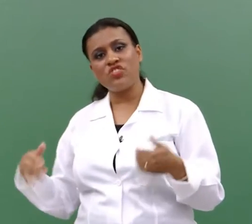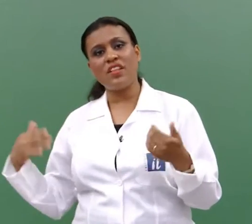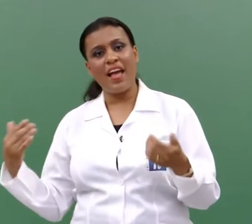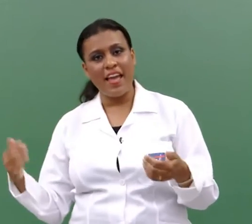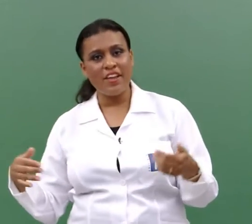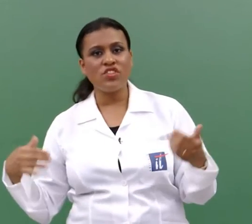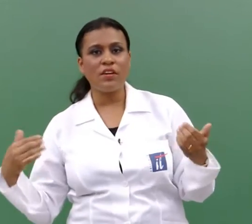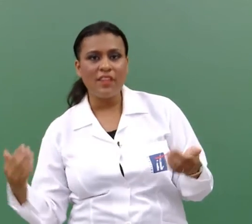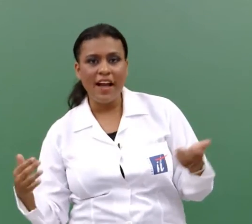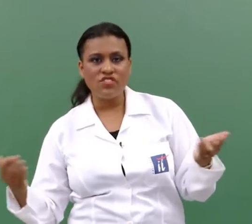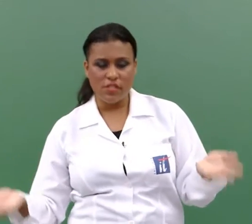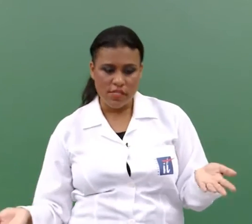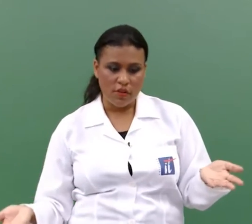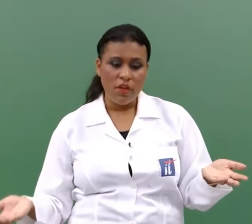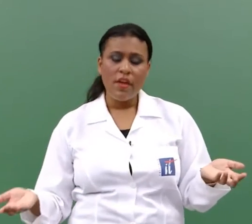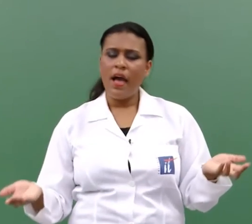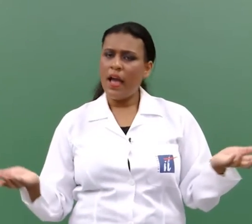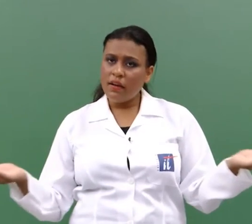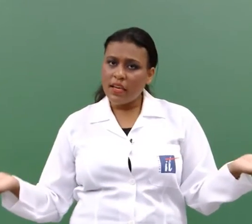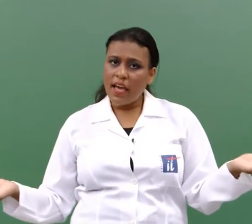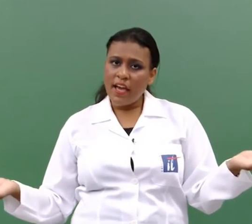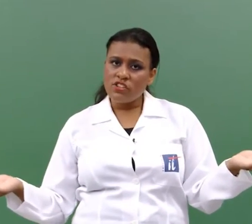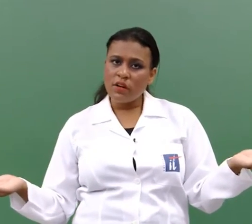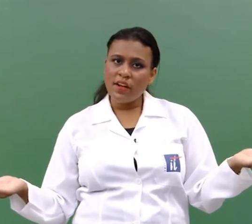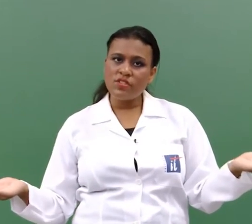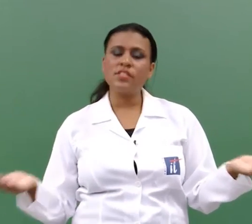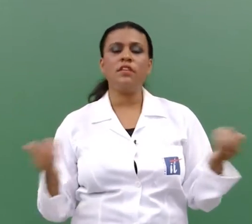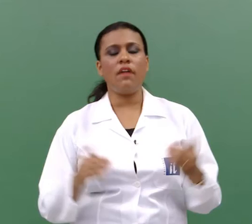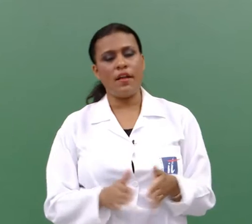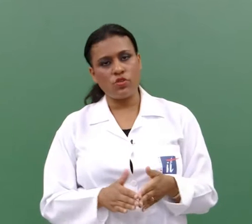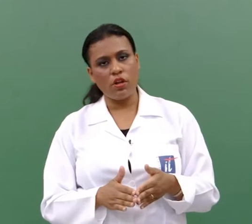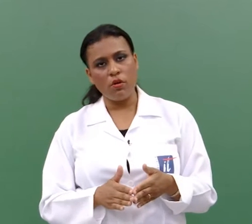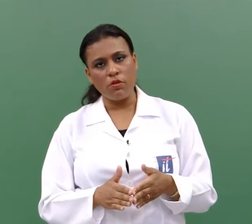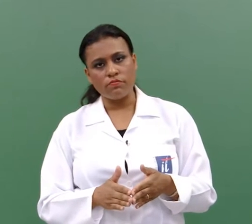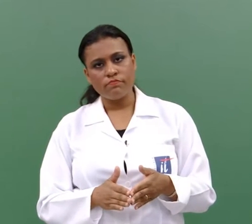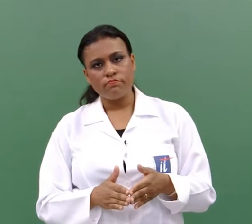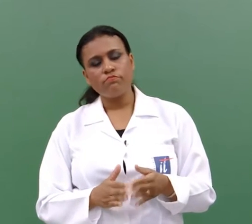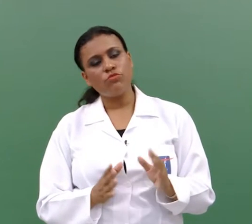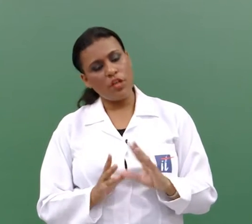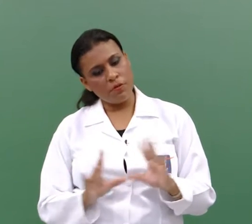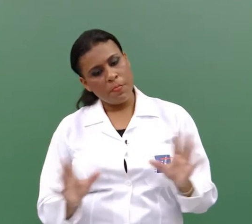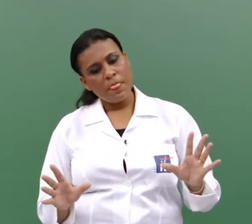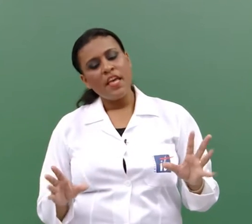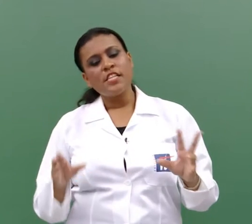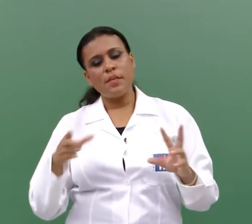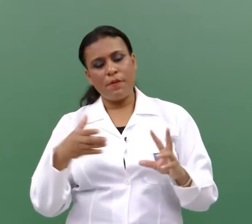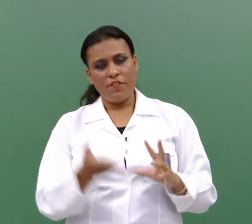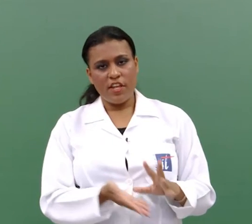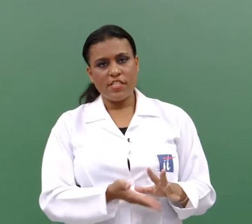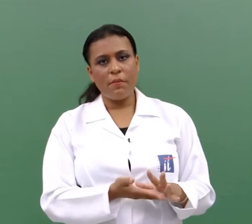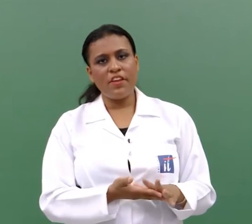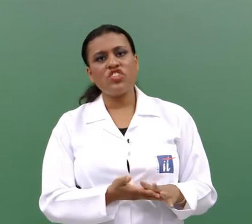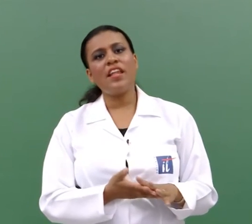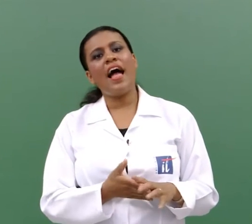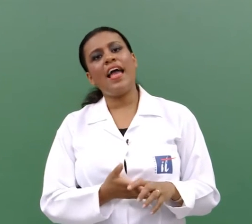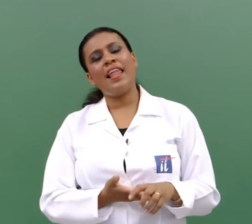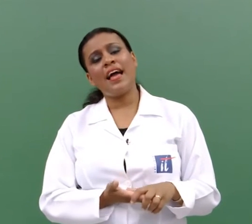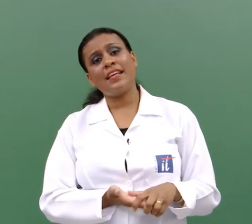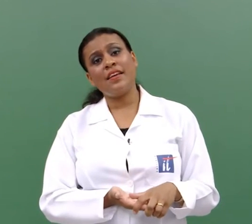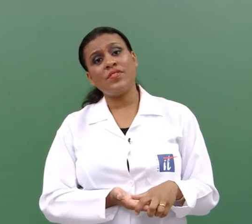na rede regular de ensino. E o que é rede regular de ensino? A escola comum. Então, se preferencialmente lá, é lá que deve